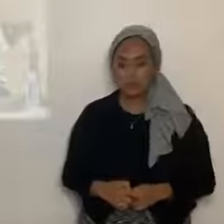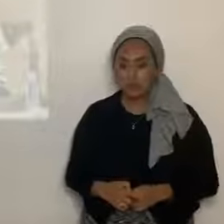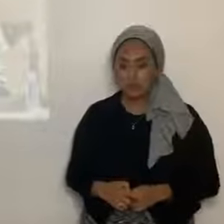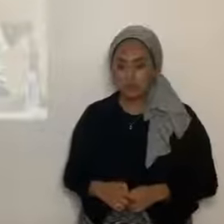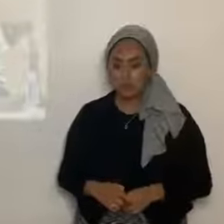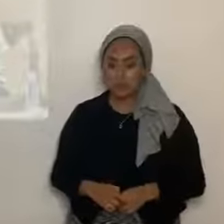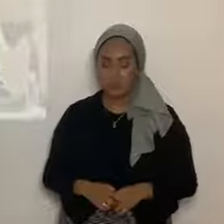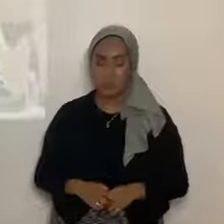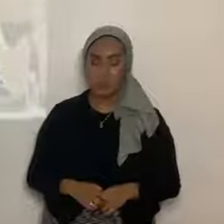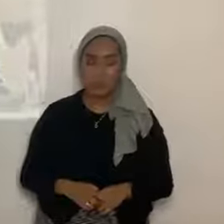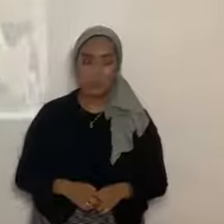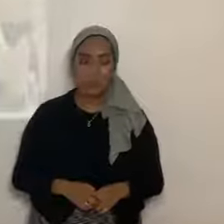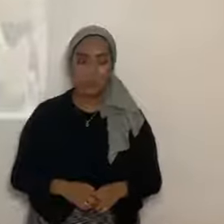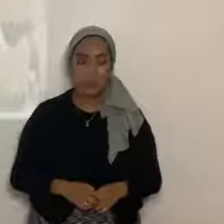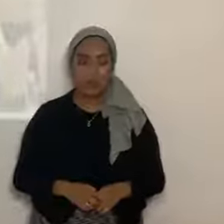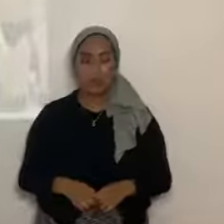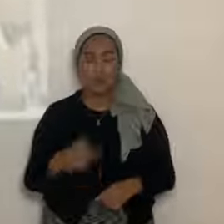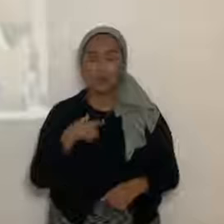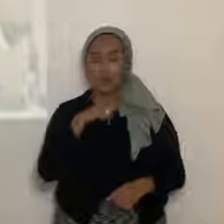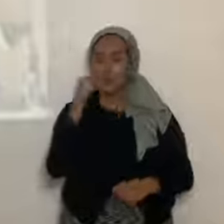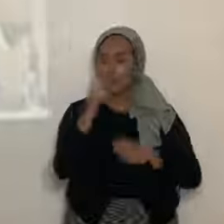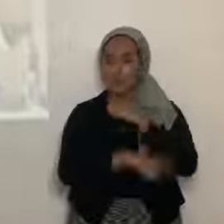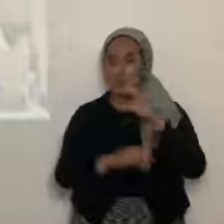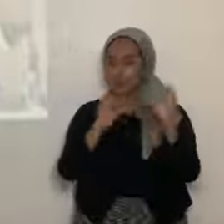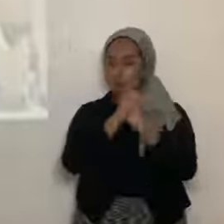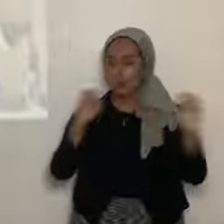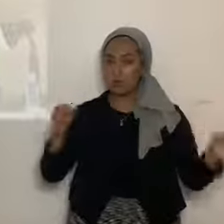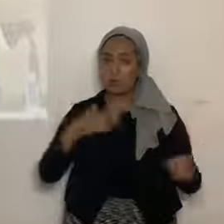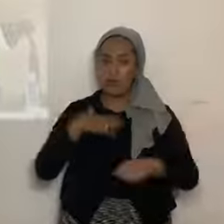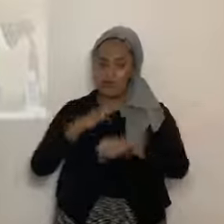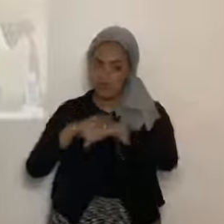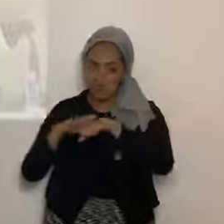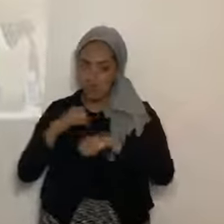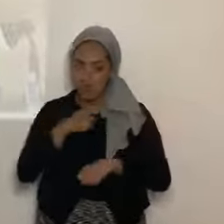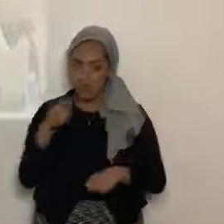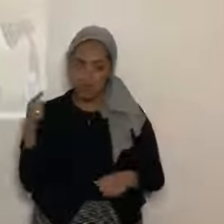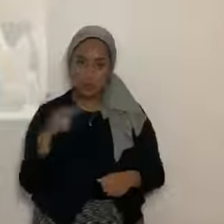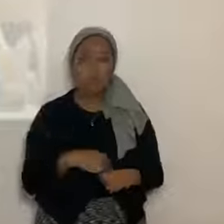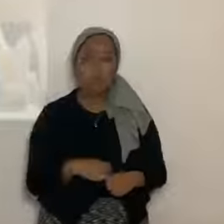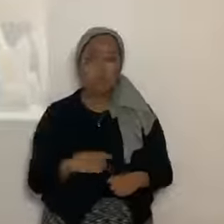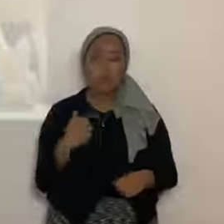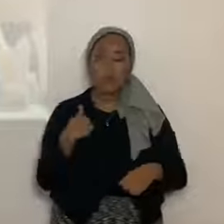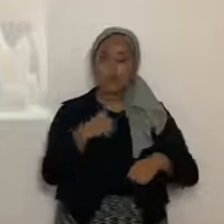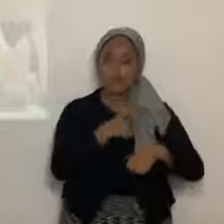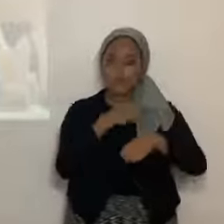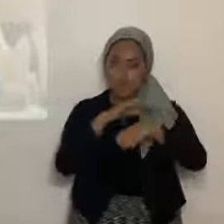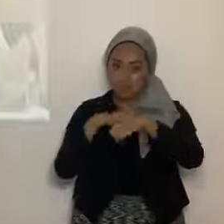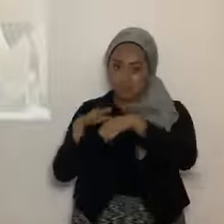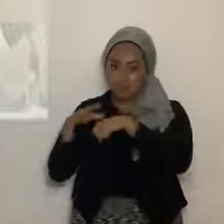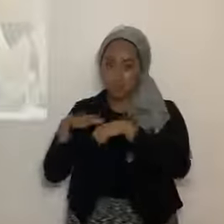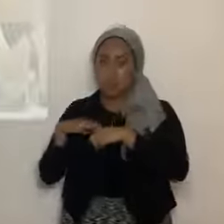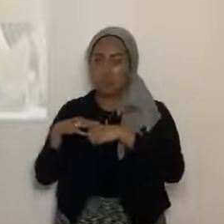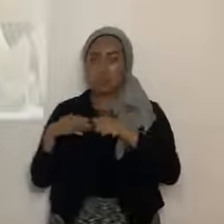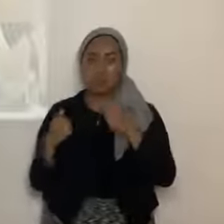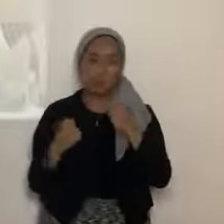1 Corintios 10, no estoy regañando a nadie, estoy exhortando. Se exhorta, se edifica y se